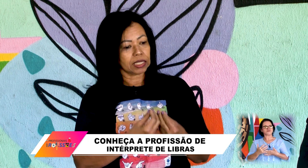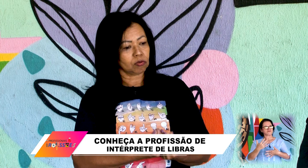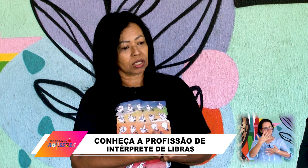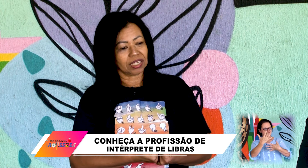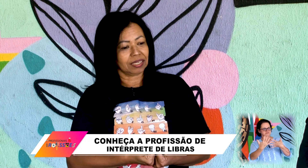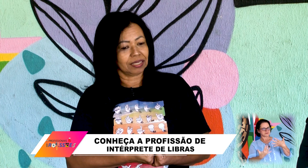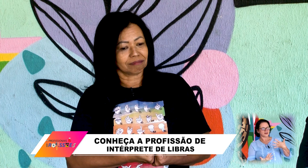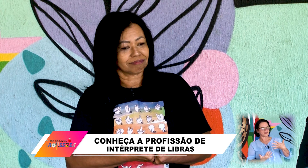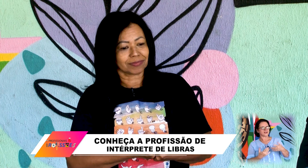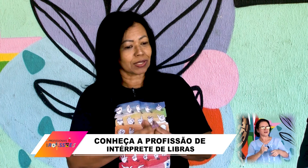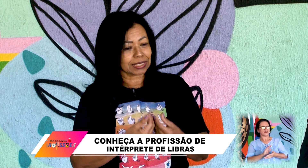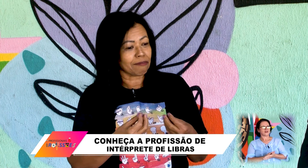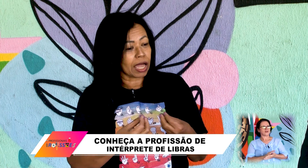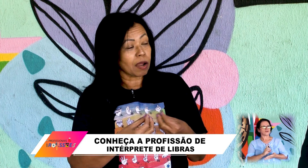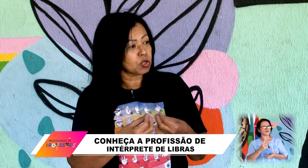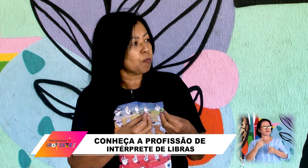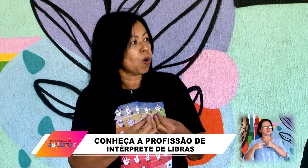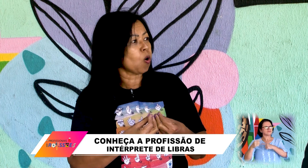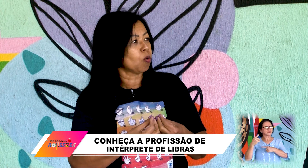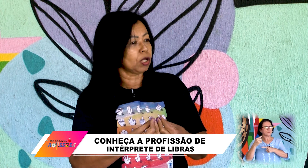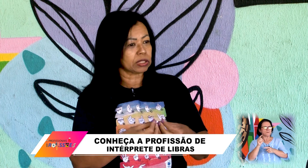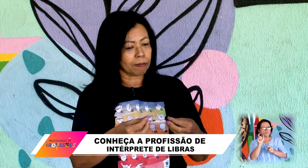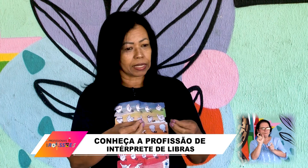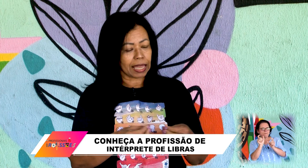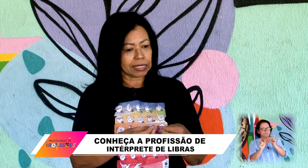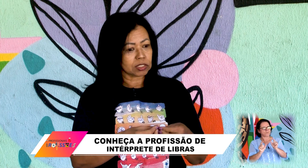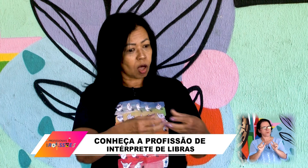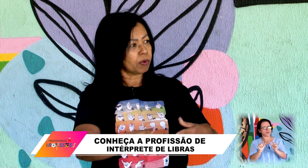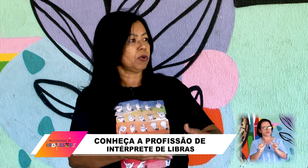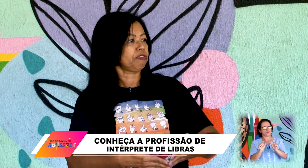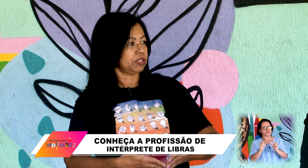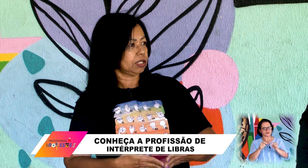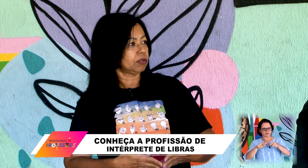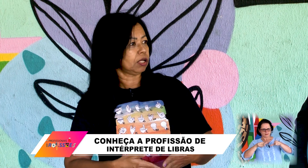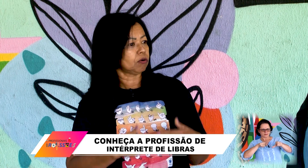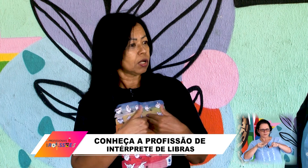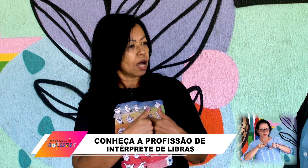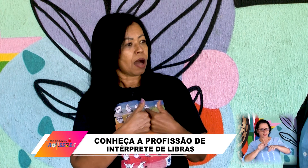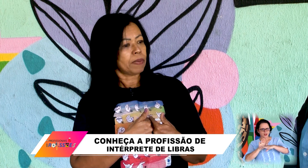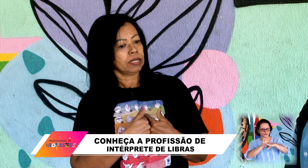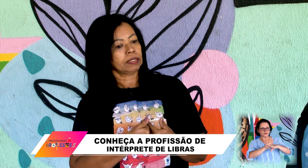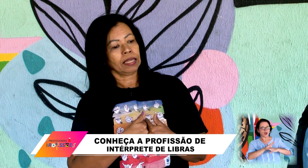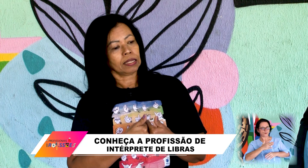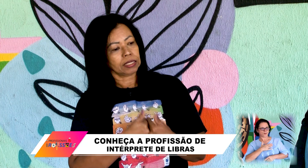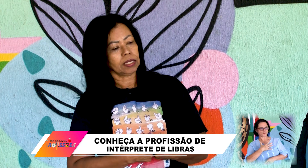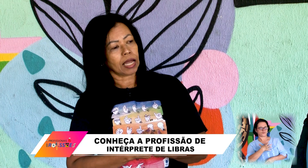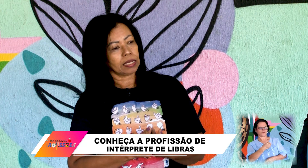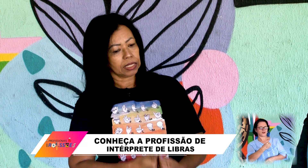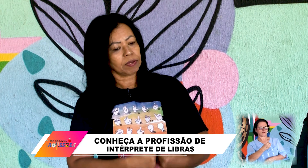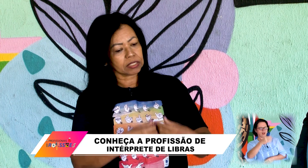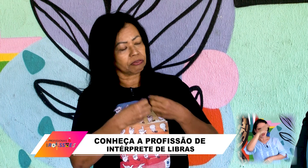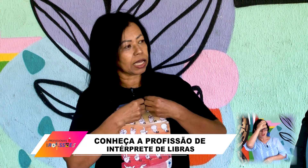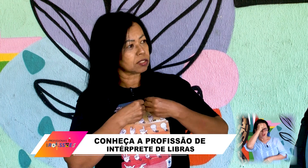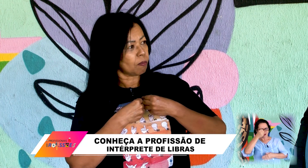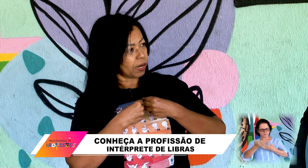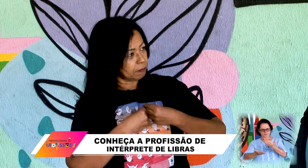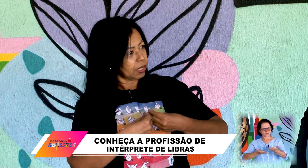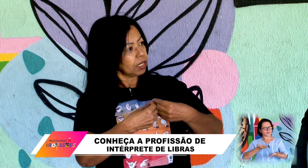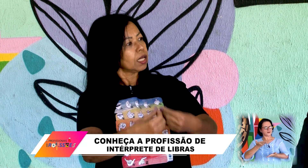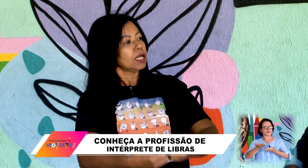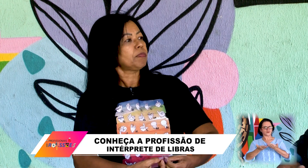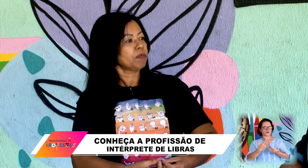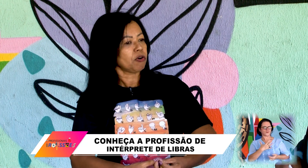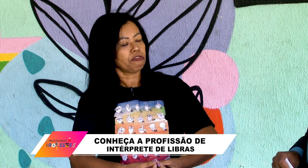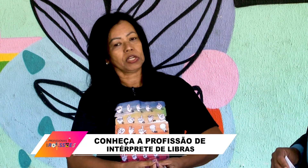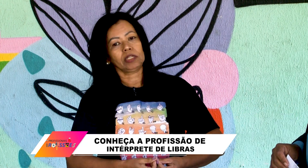só aquilo que... Era muito pouco eu trabalhar ali só para o meu filho. Eu aprender ali a Libras e ficar só para